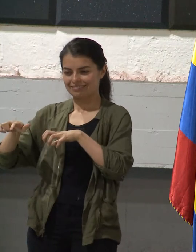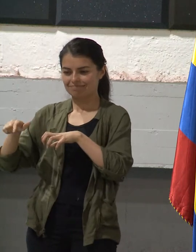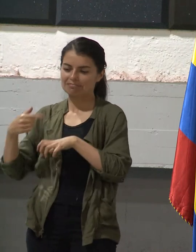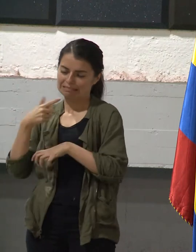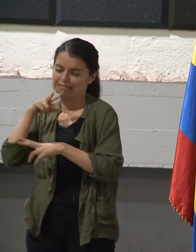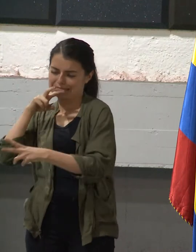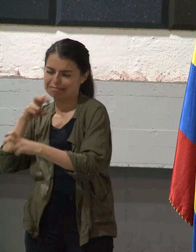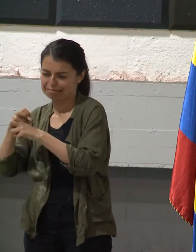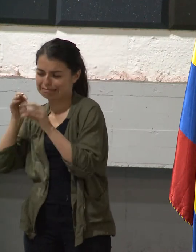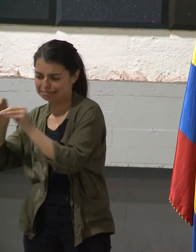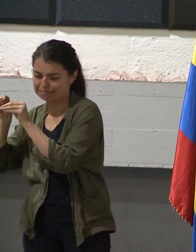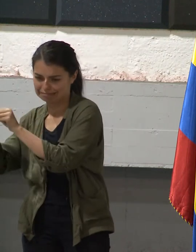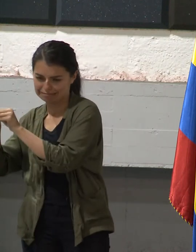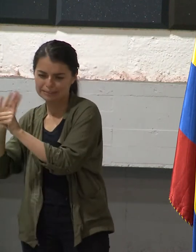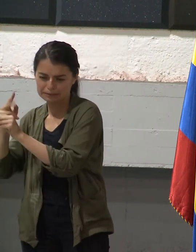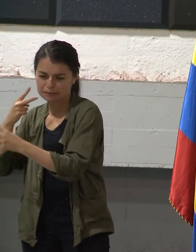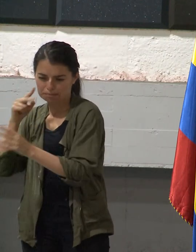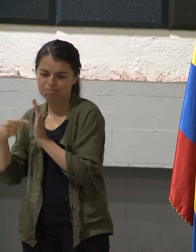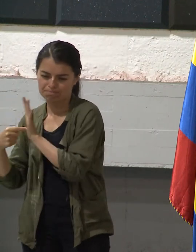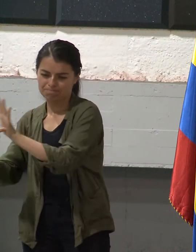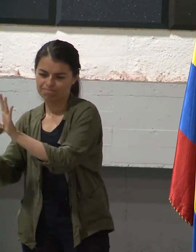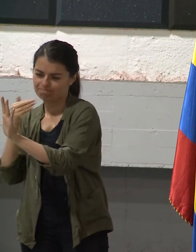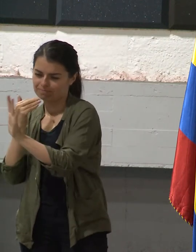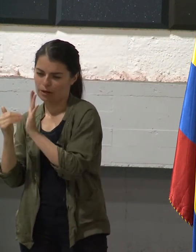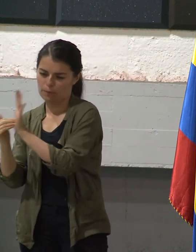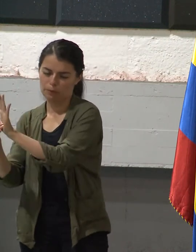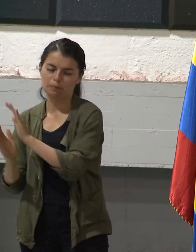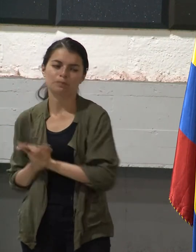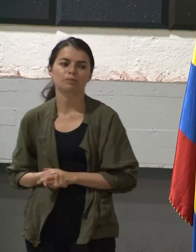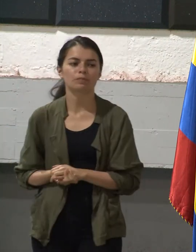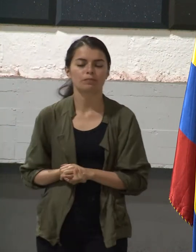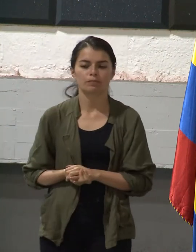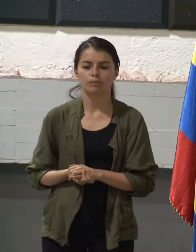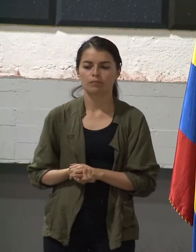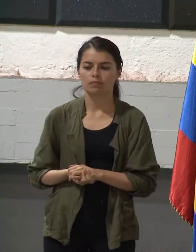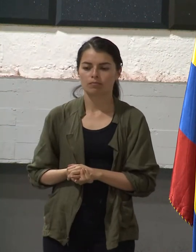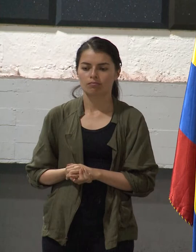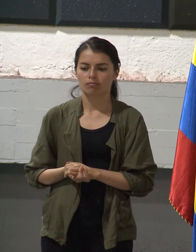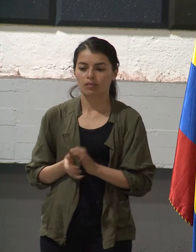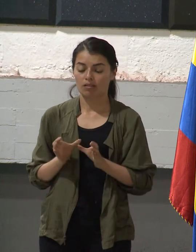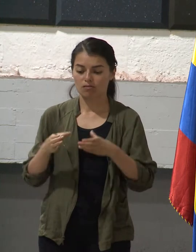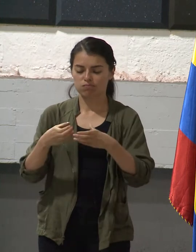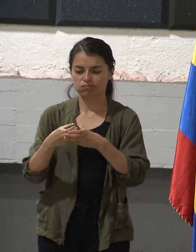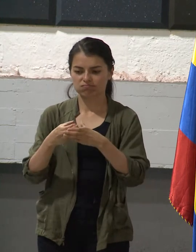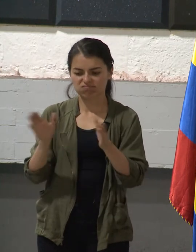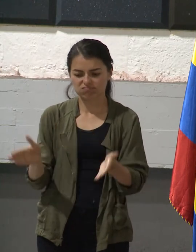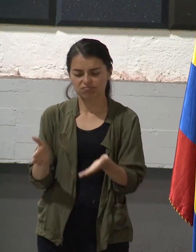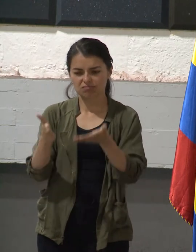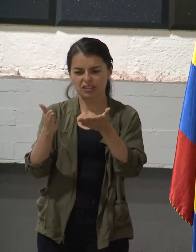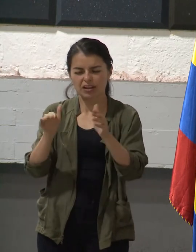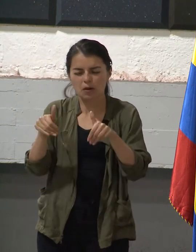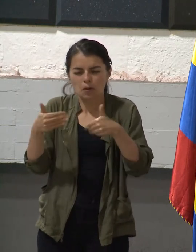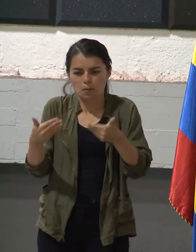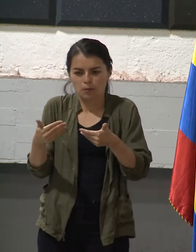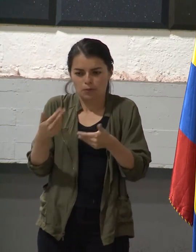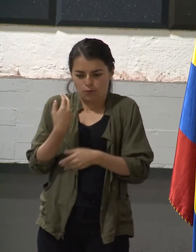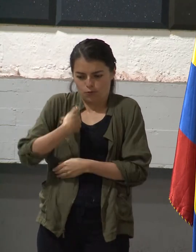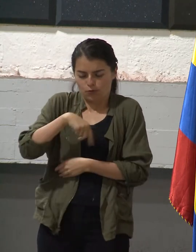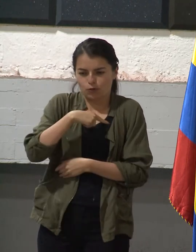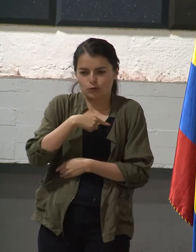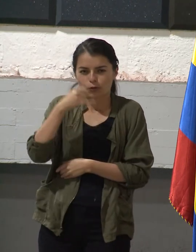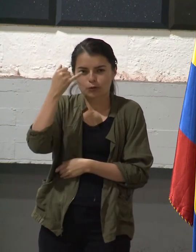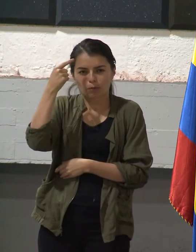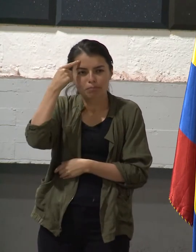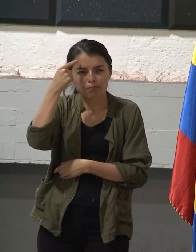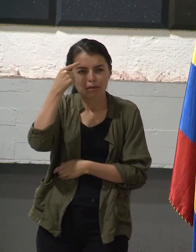en lo que pueden y en lo que los mueve para el bienestar colectivo para quienes piensan como nosotros y